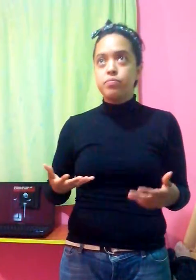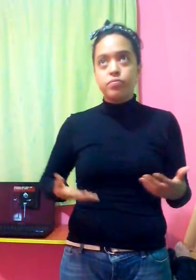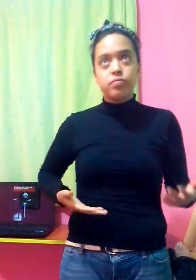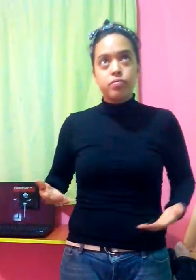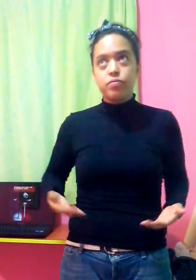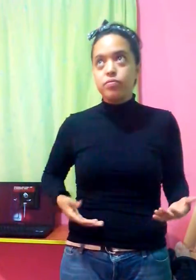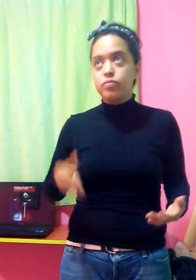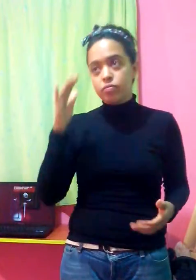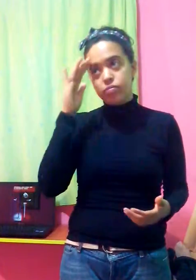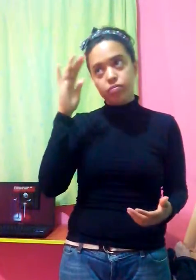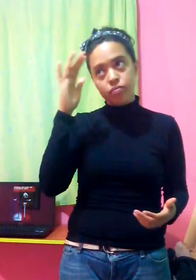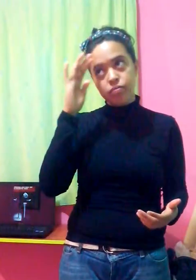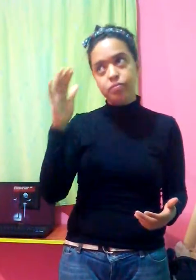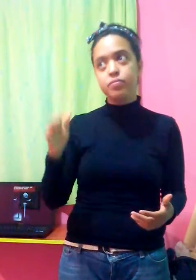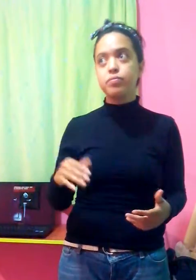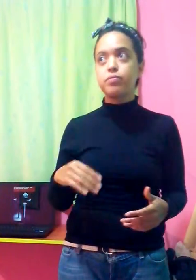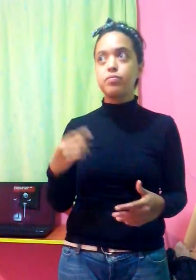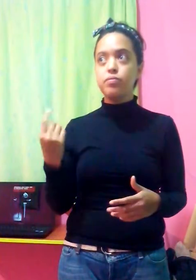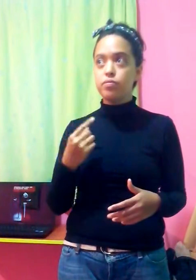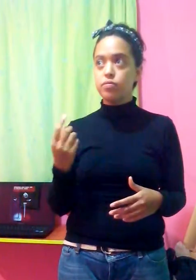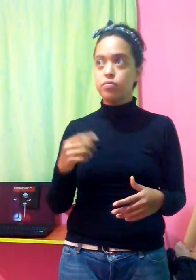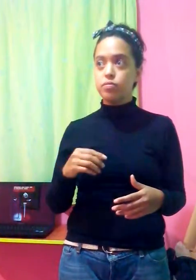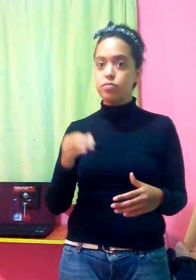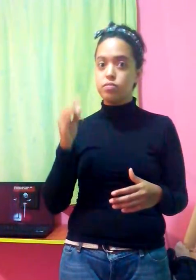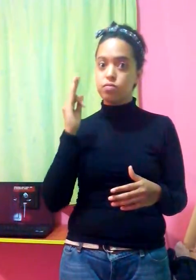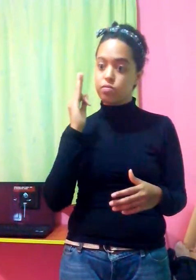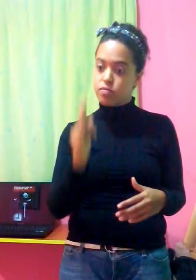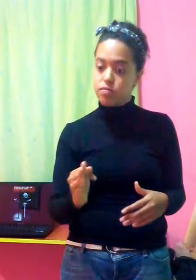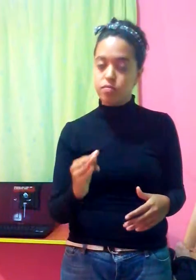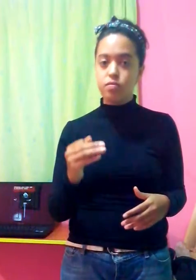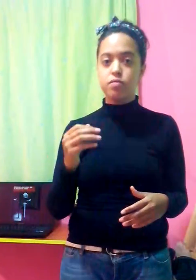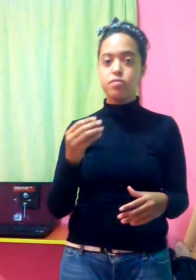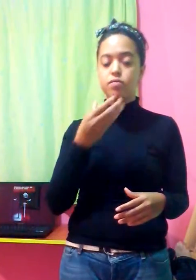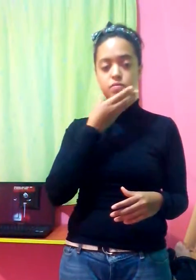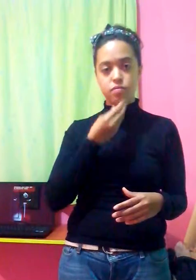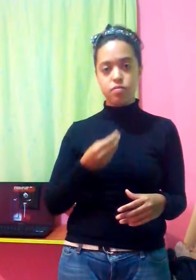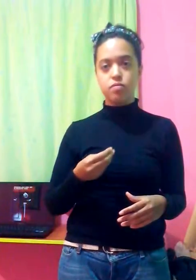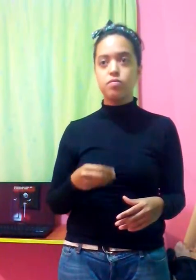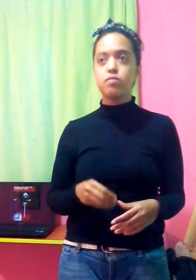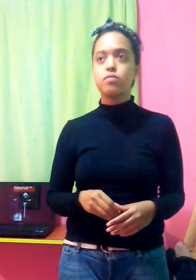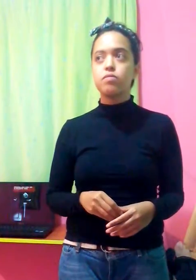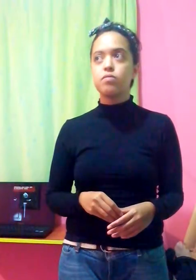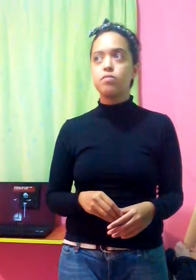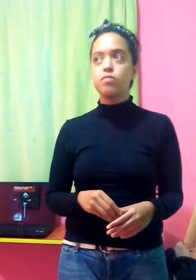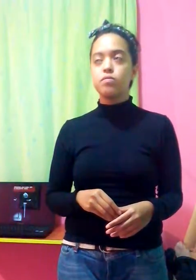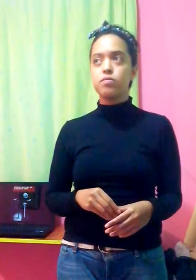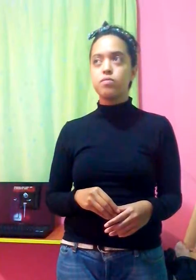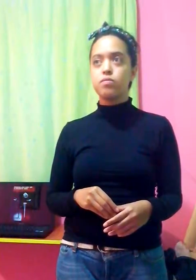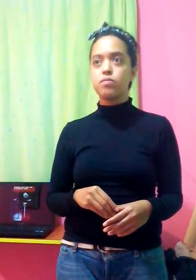Mi abuela siempre le dijo a mi mamá y a mis tías, hijitas, astutas como serpientes.